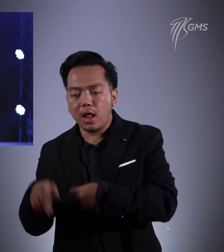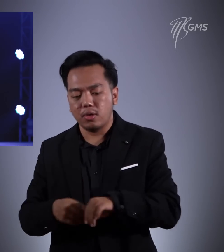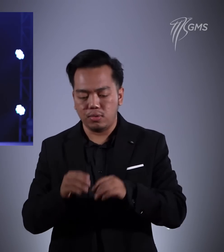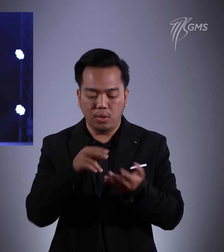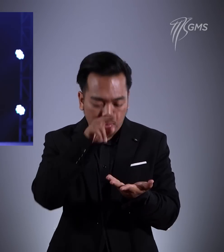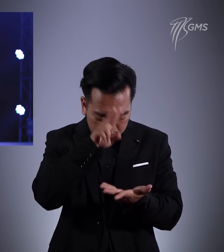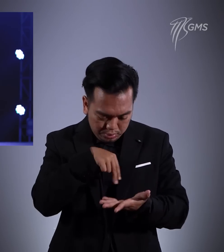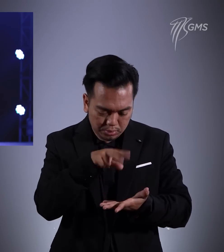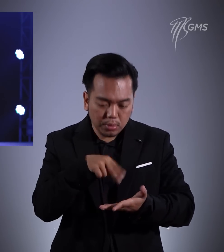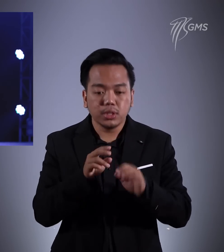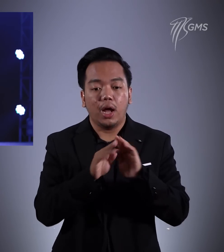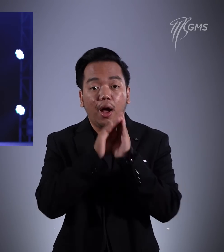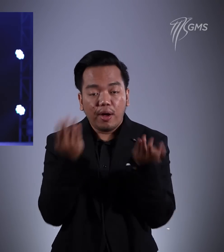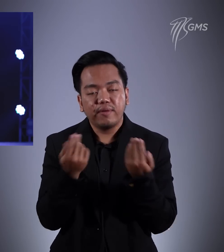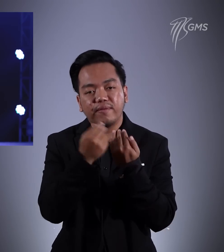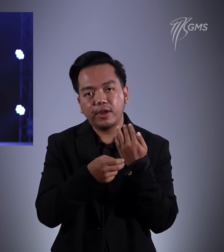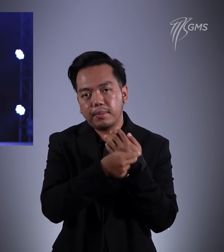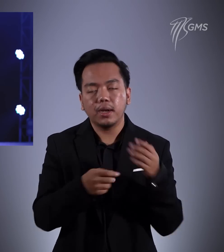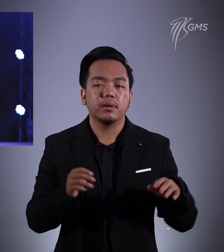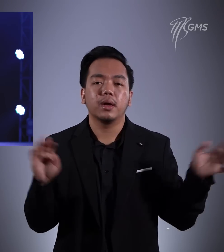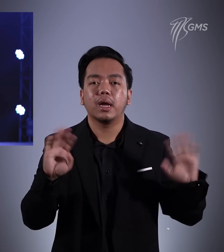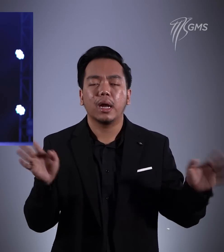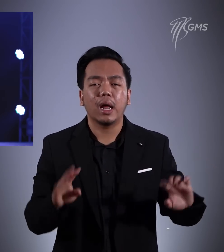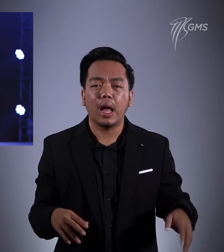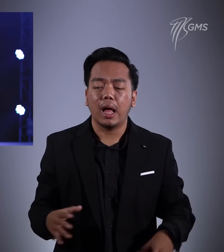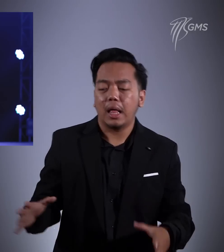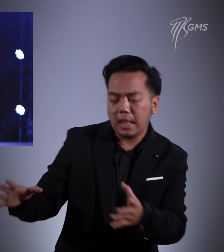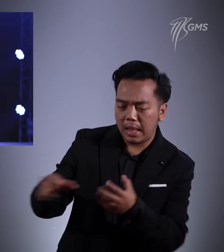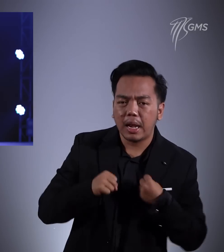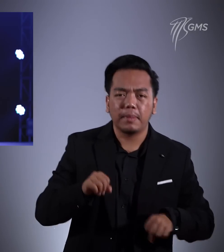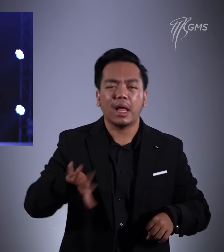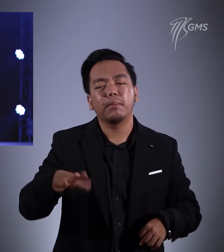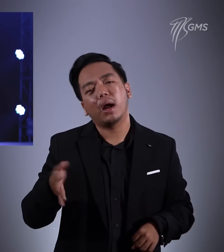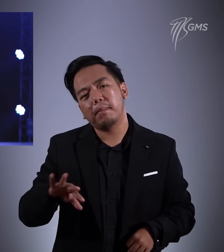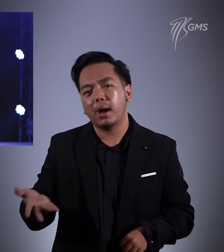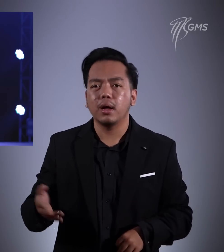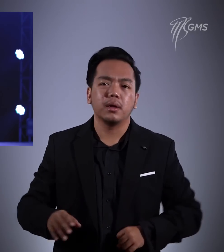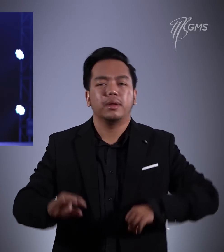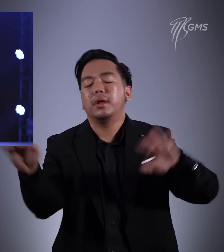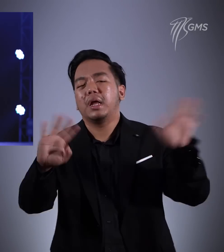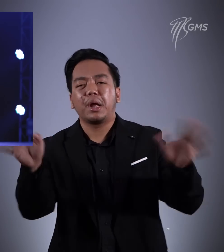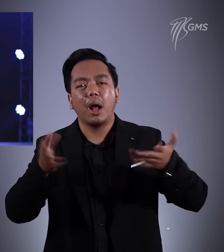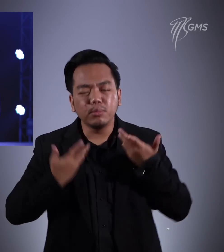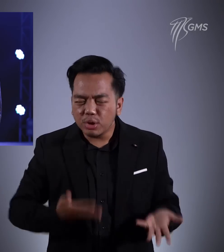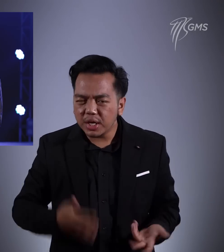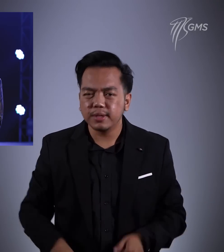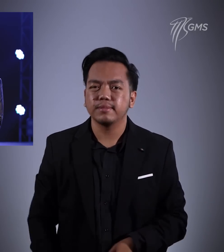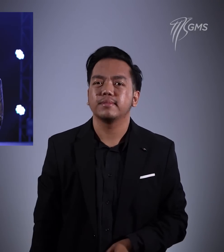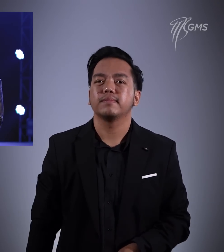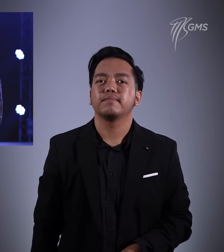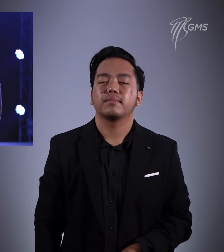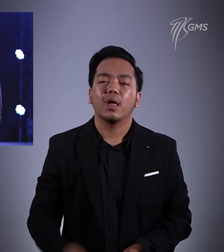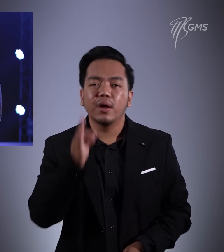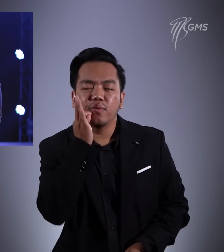ditutup, tidak menerima sesuatu. Atau tidak menerima apa-apa. Tidak mungkin. Firman